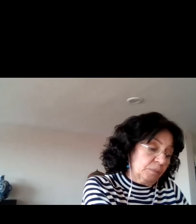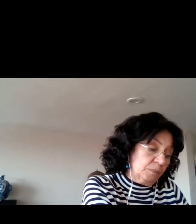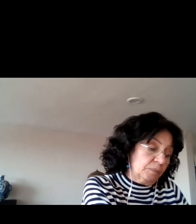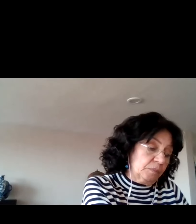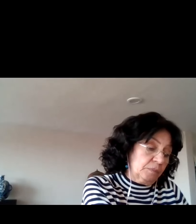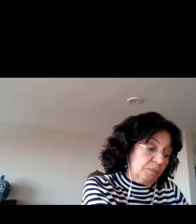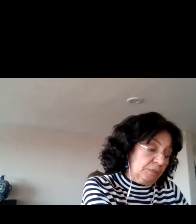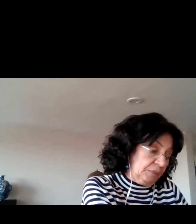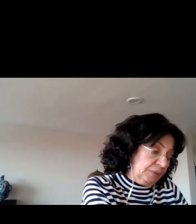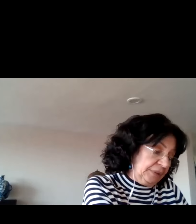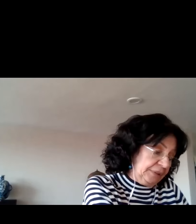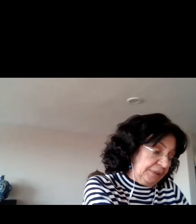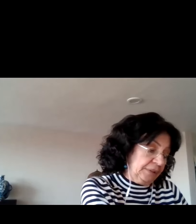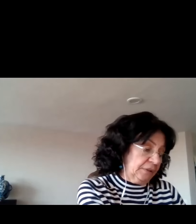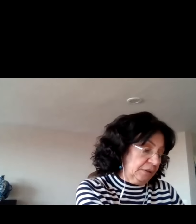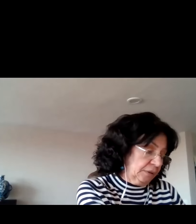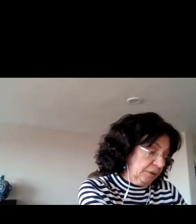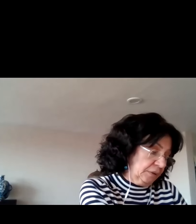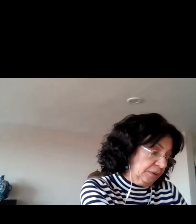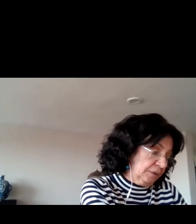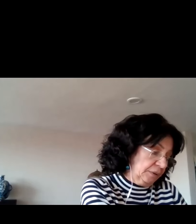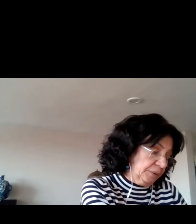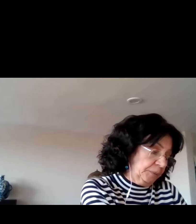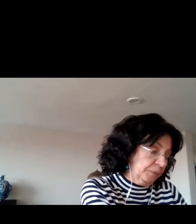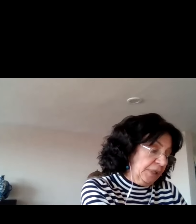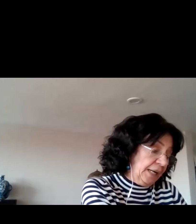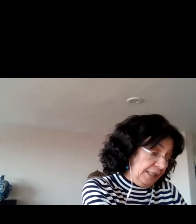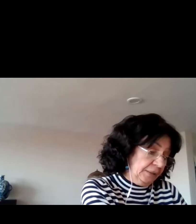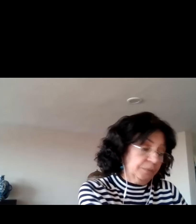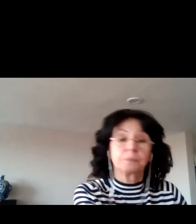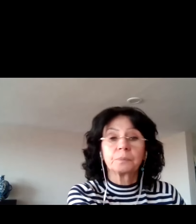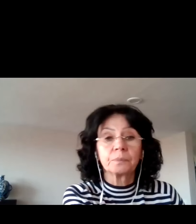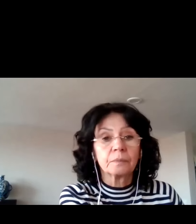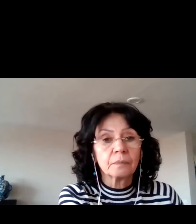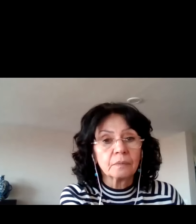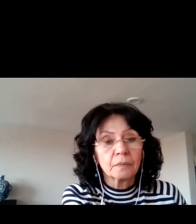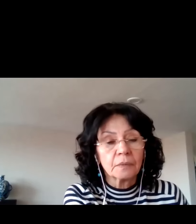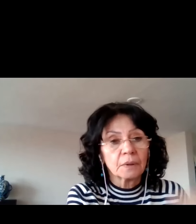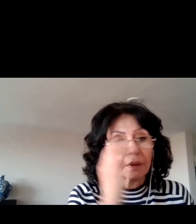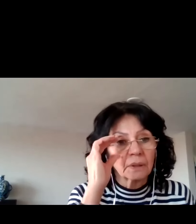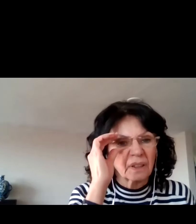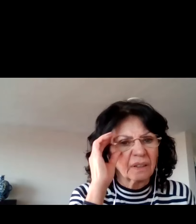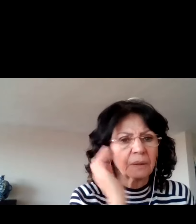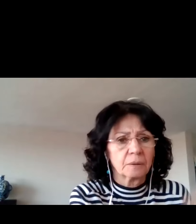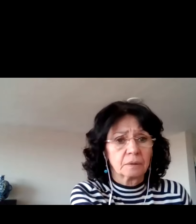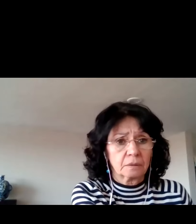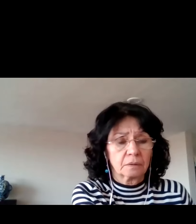todas las organizaciones tener nombrado a un responsable de ver que todo esto que